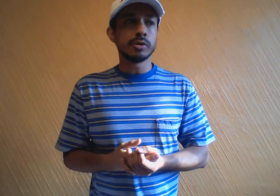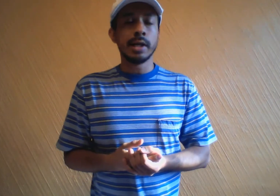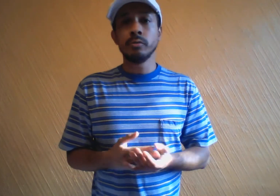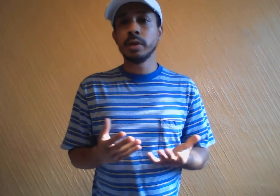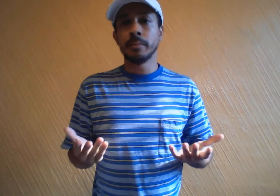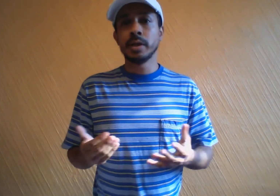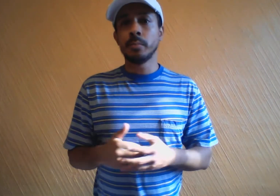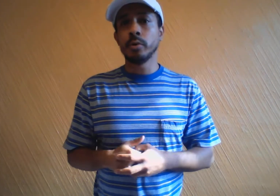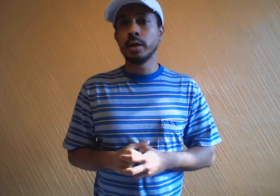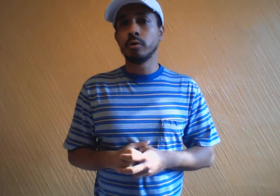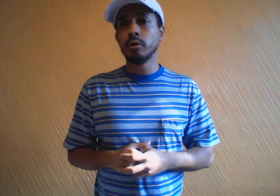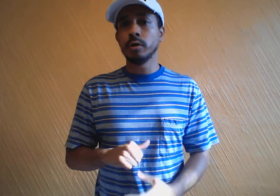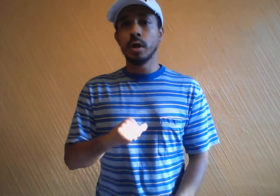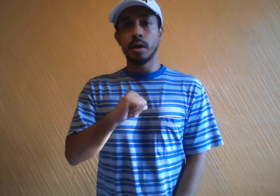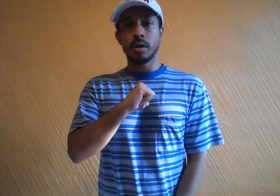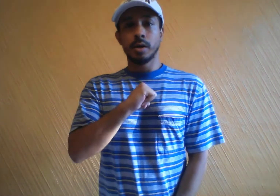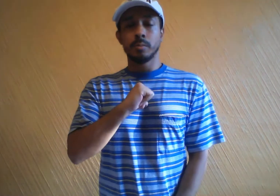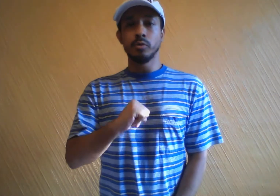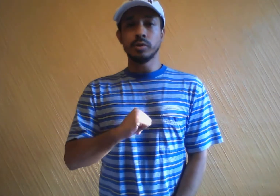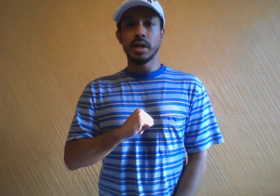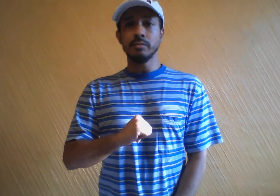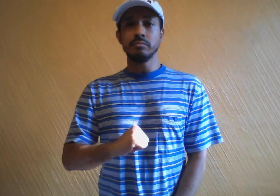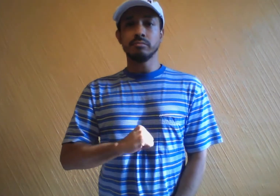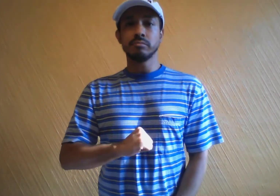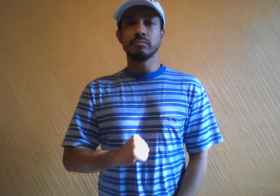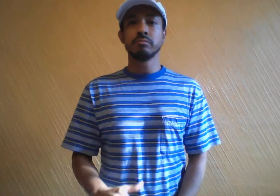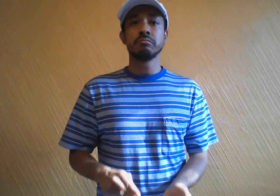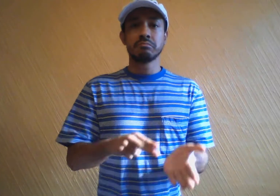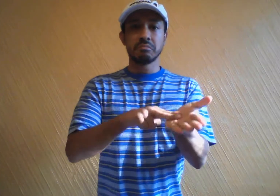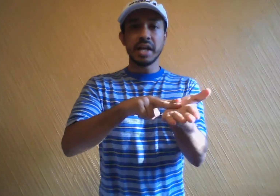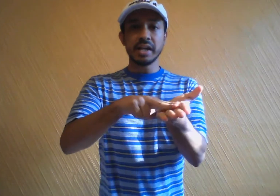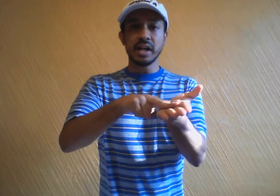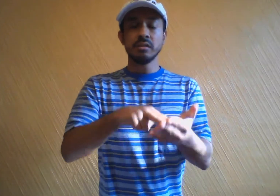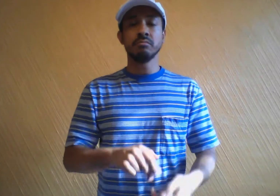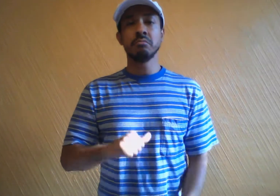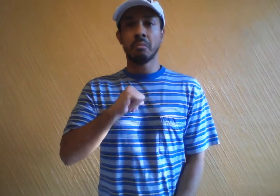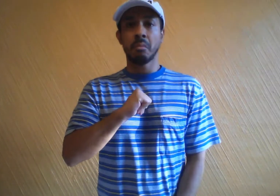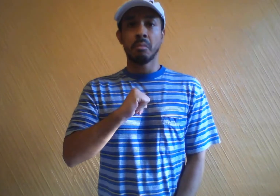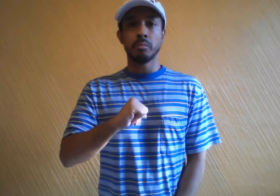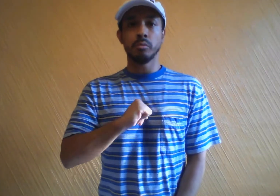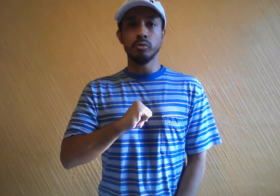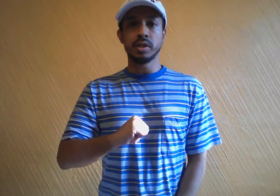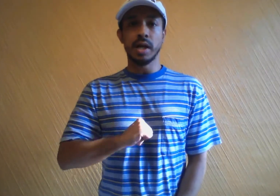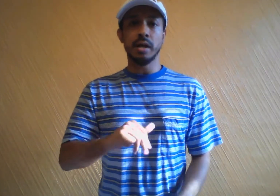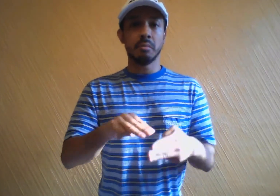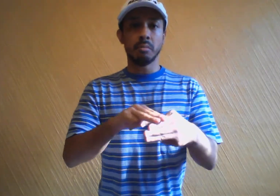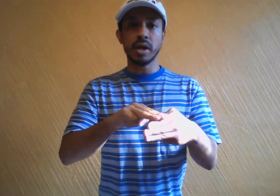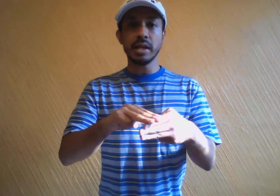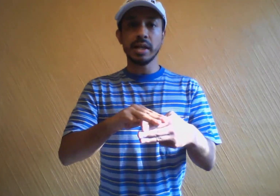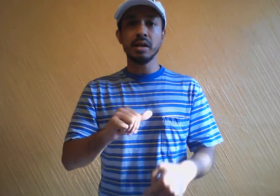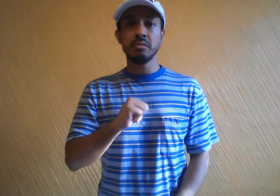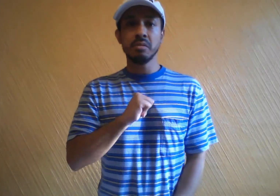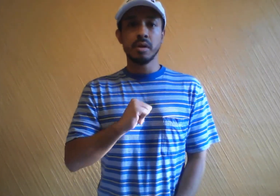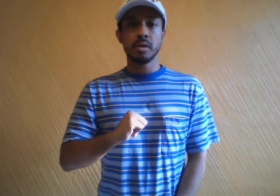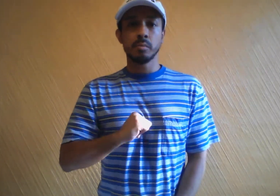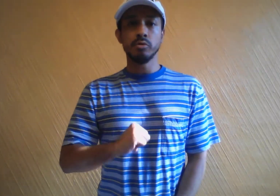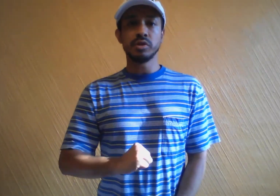rosa, únicamente pone el color. Blusa negra, blusa morada,